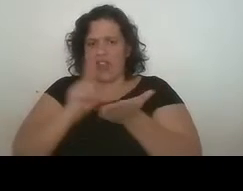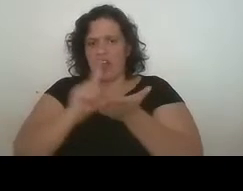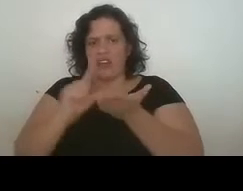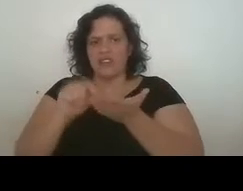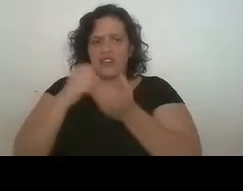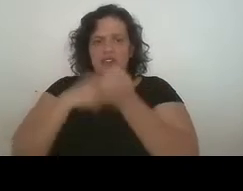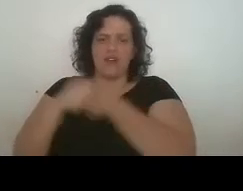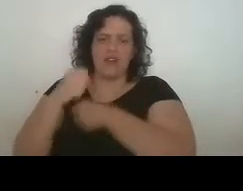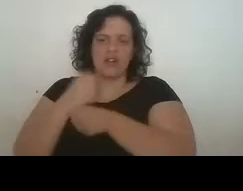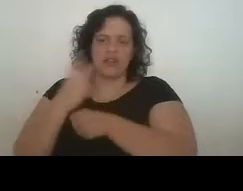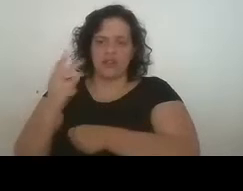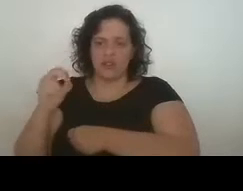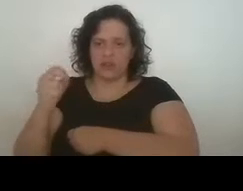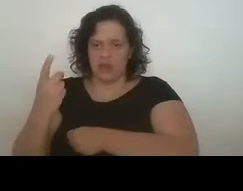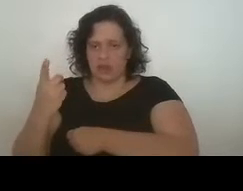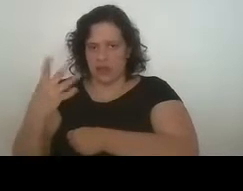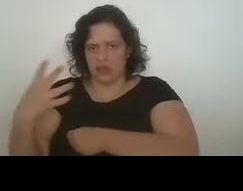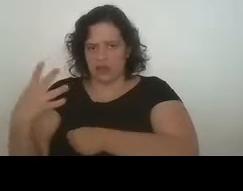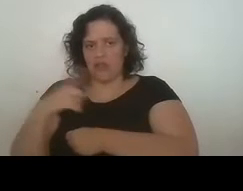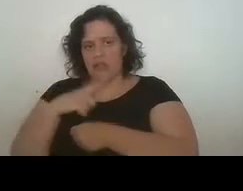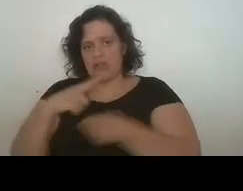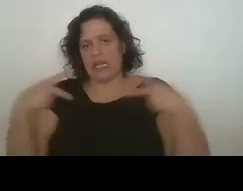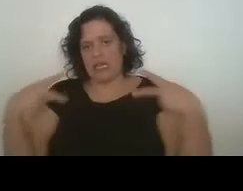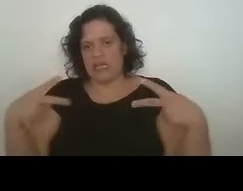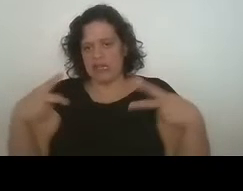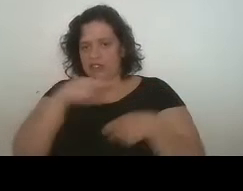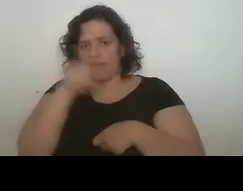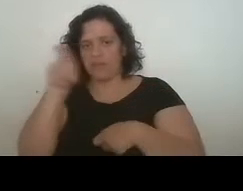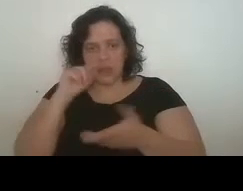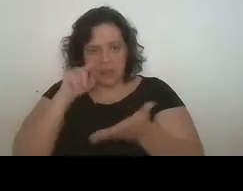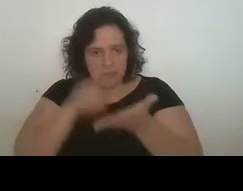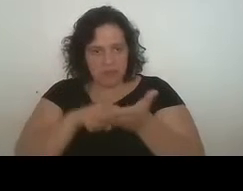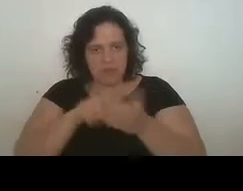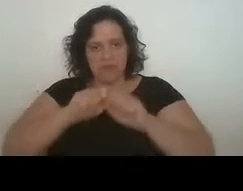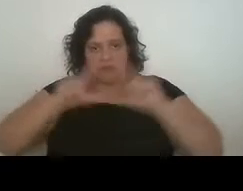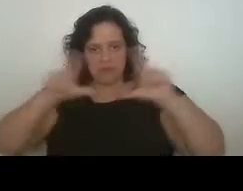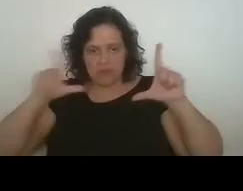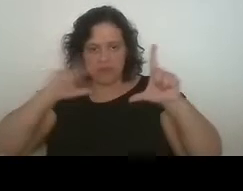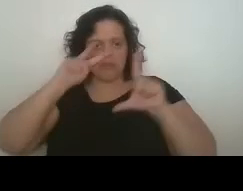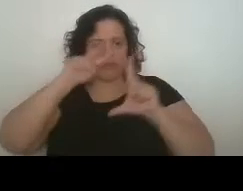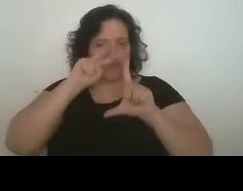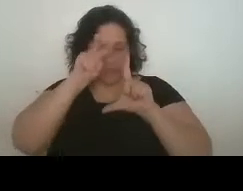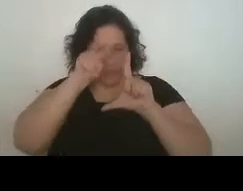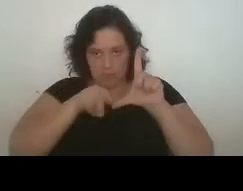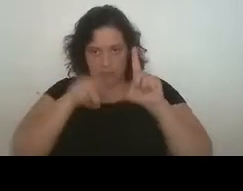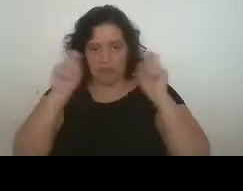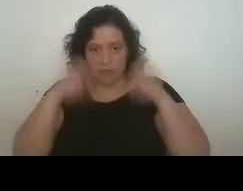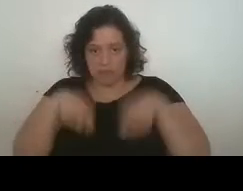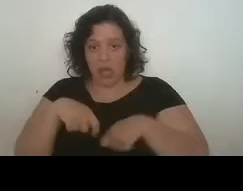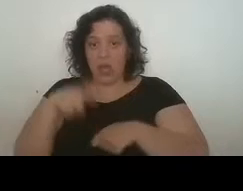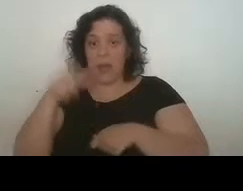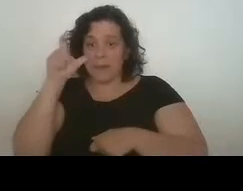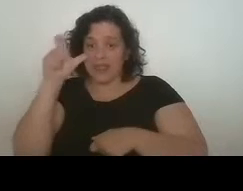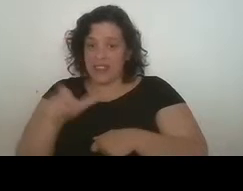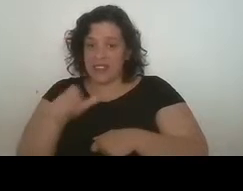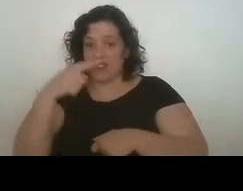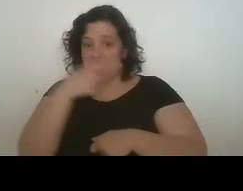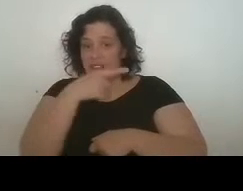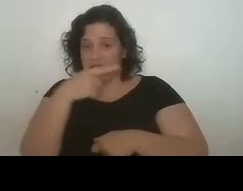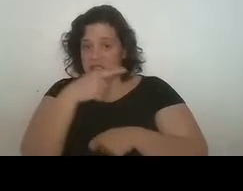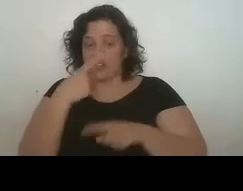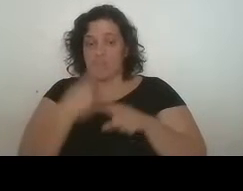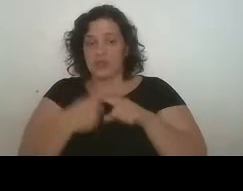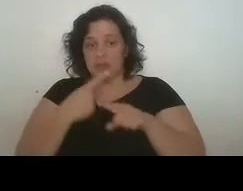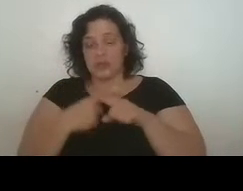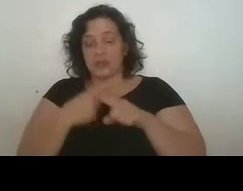estou deixando o link aí, porque aí vocês conseguem explorar isso com mais critério. Mas é um caso muito interessante, porque nos